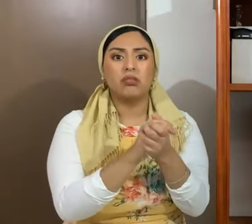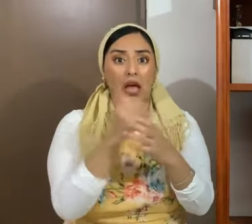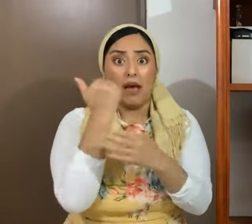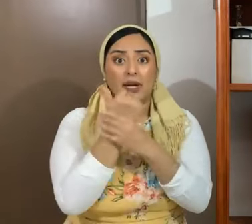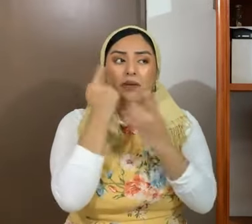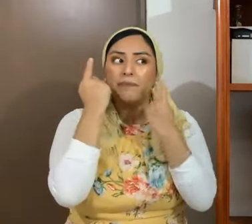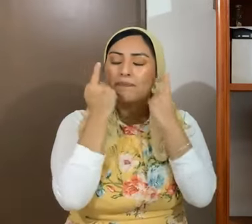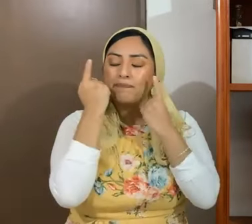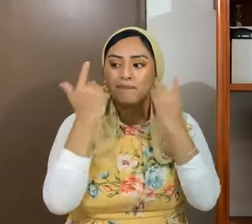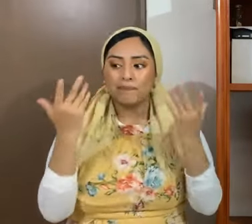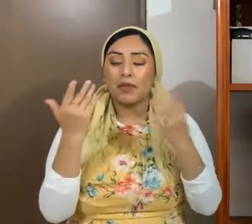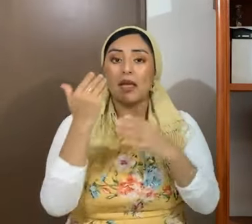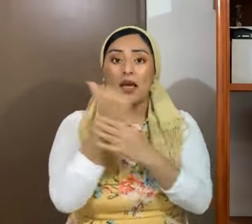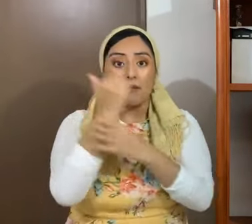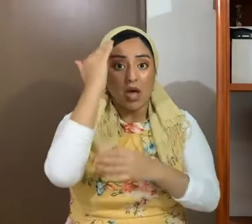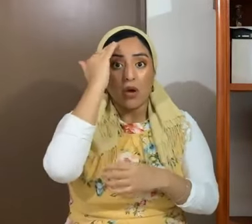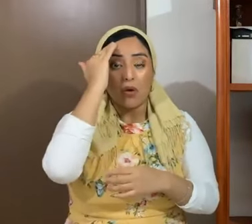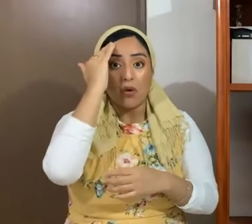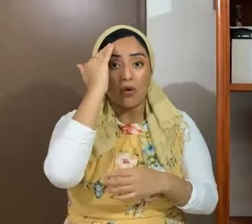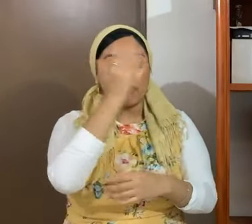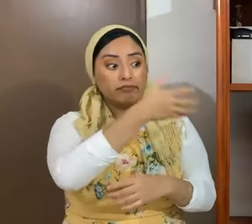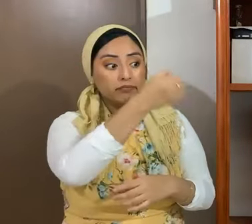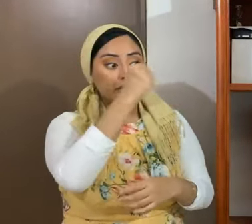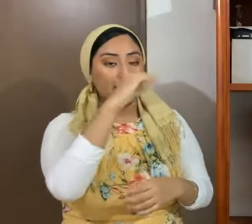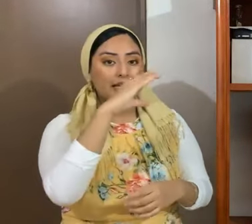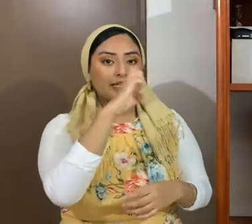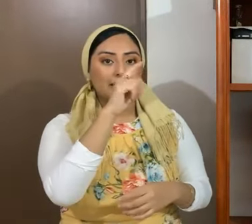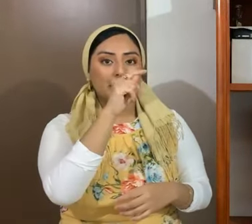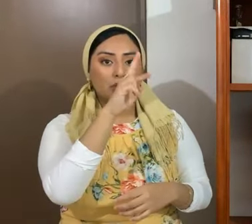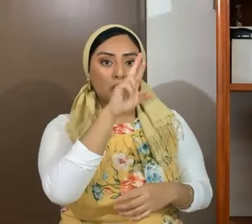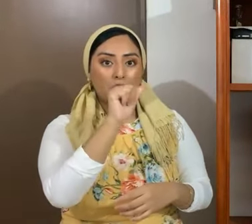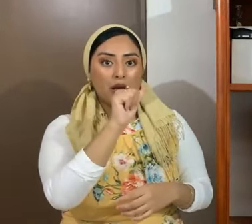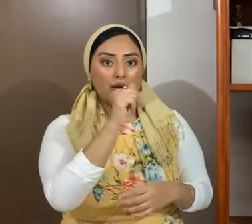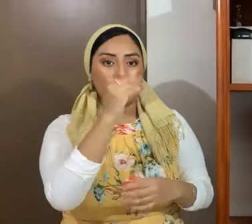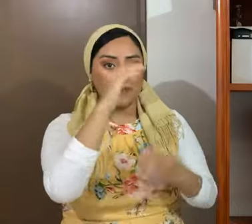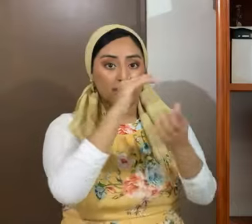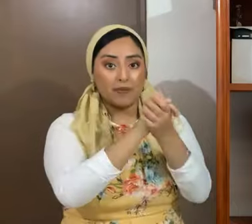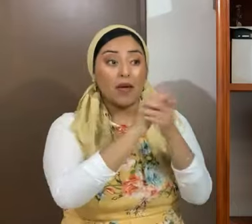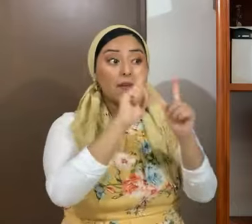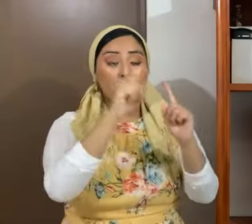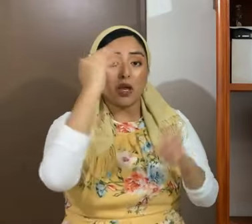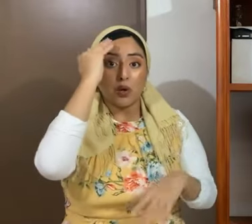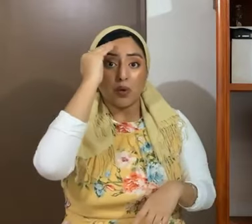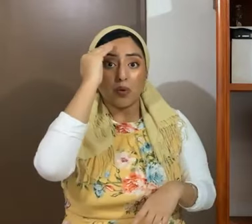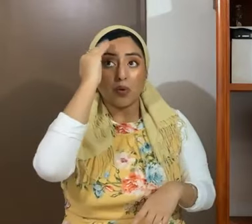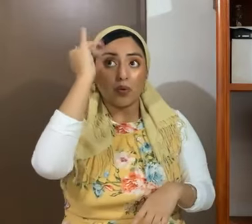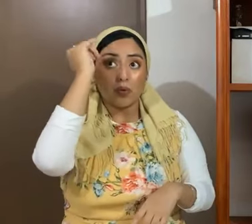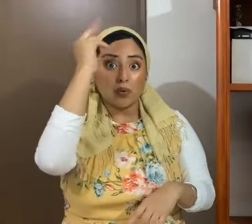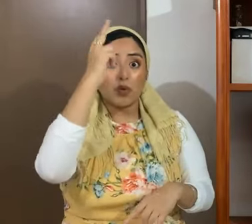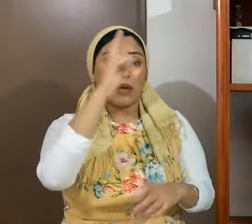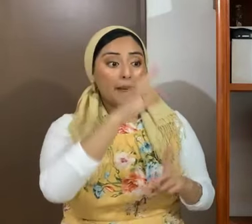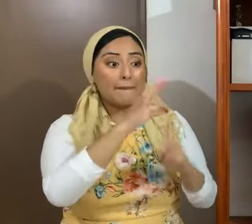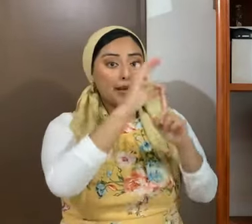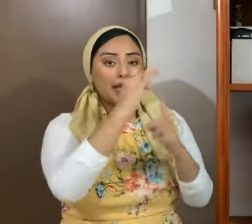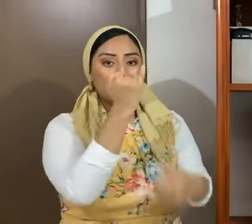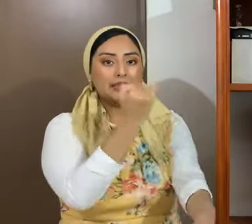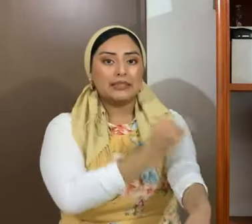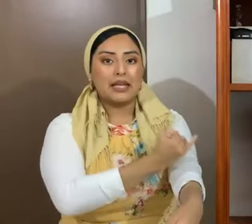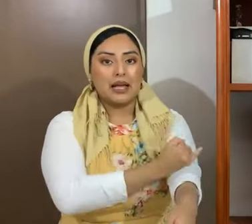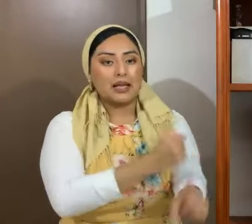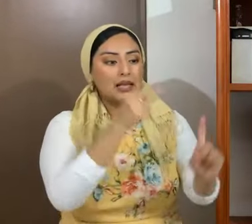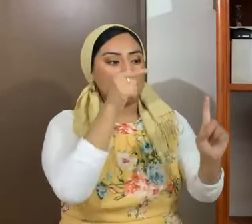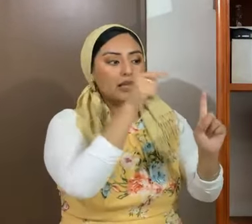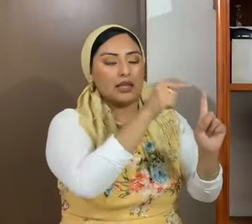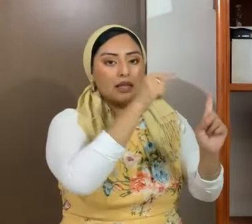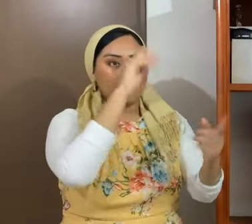preocupaba, porque aunque él ciertamente tomó a Sétura después como esposa, sabía que Yahweh había escogido a Isaac como